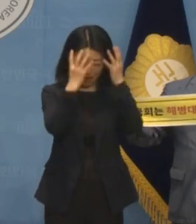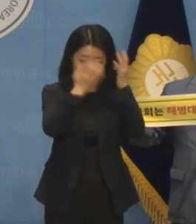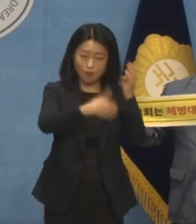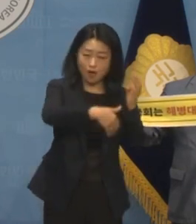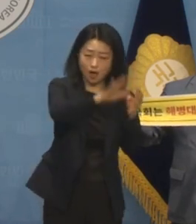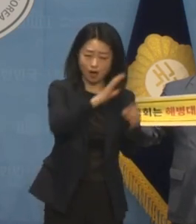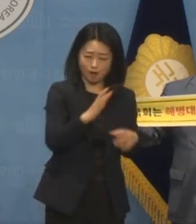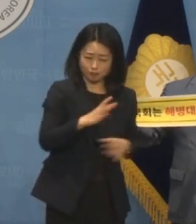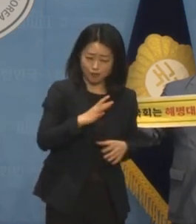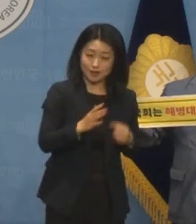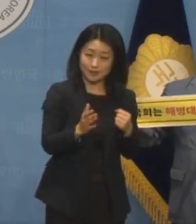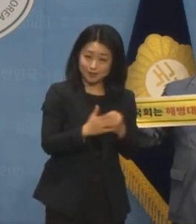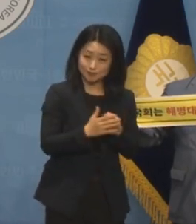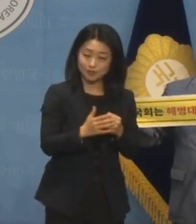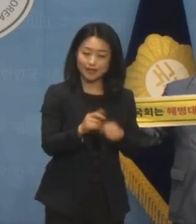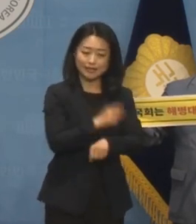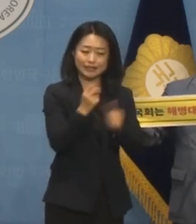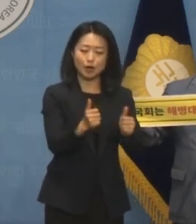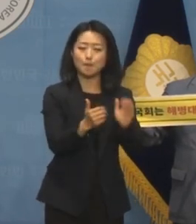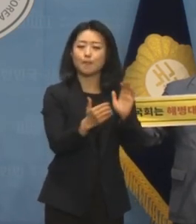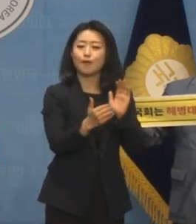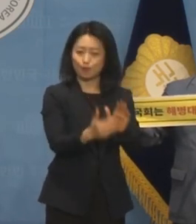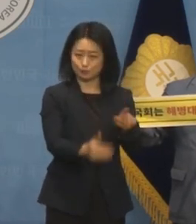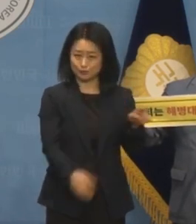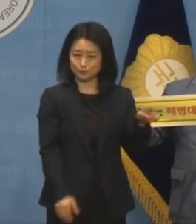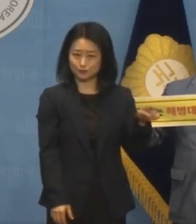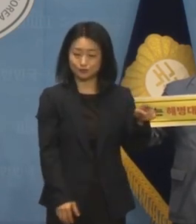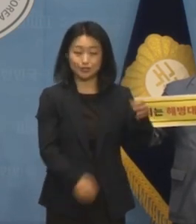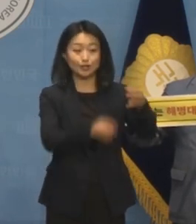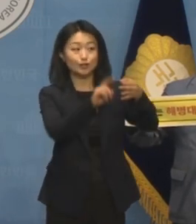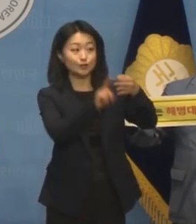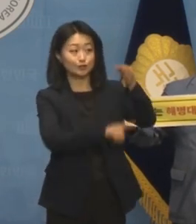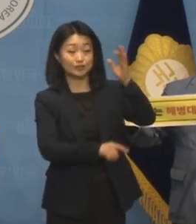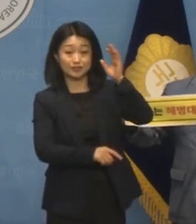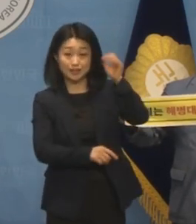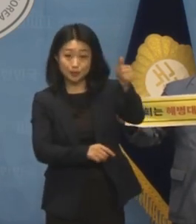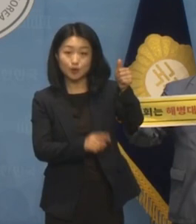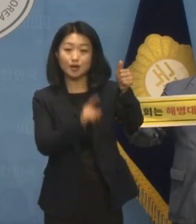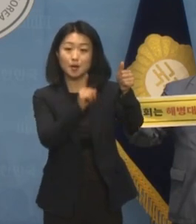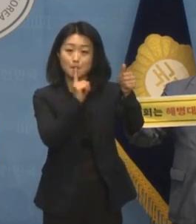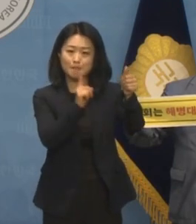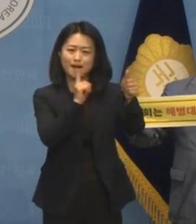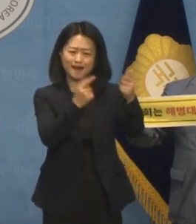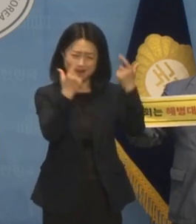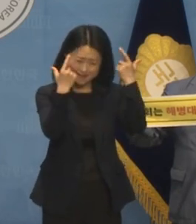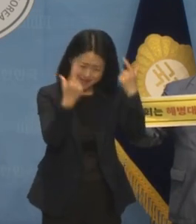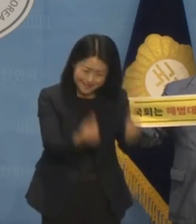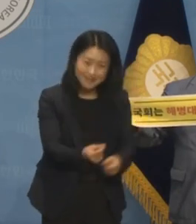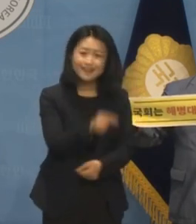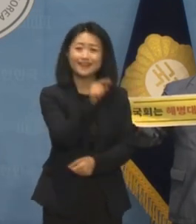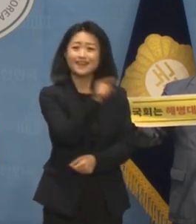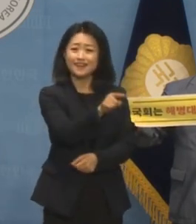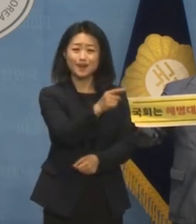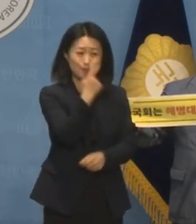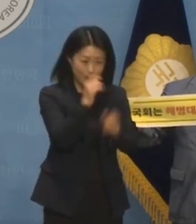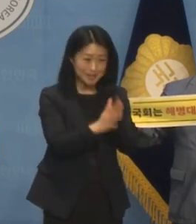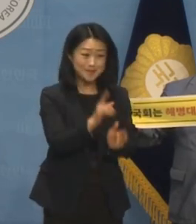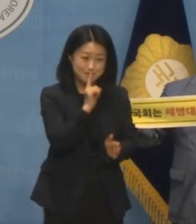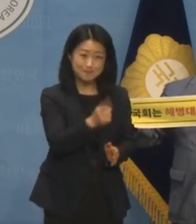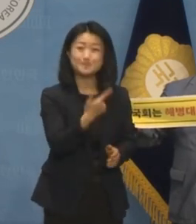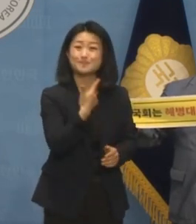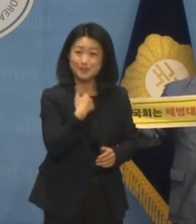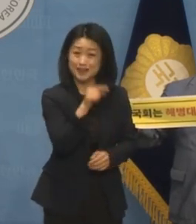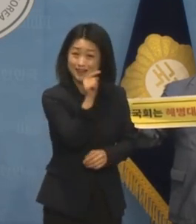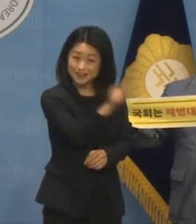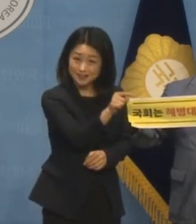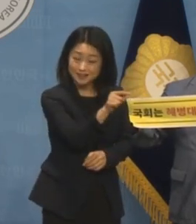때문에 못하는 것입니다. 윤석열 대통령이 이야기하신 말씀입니다. 국민의 의원들께서